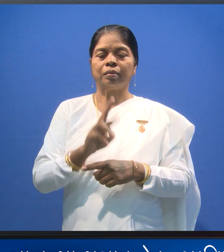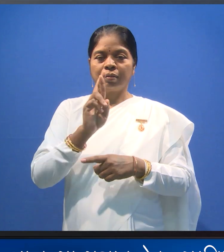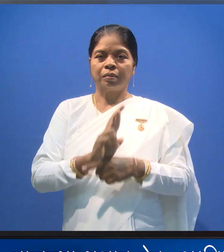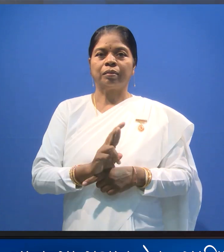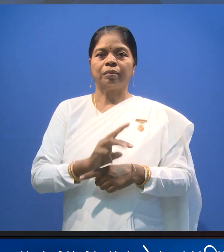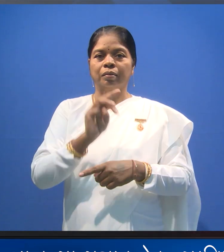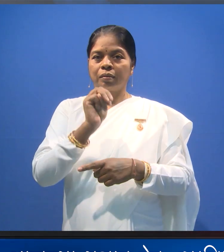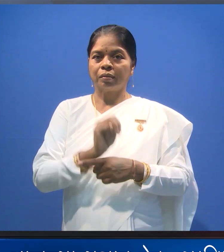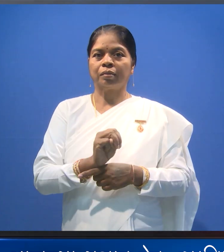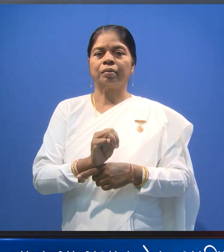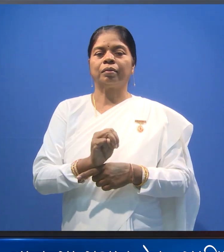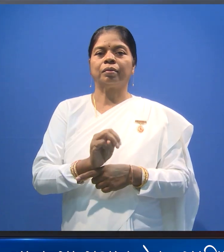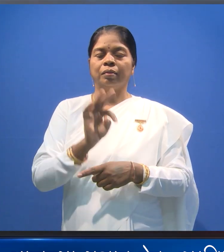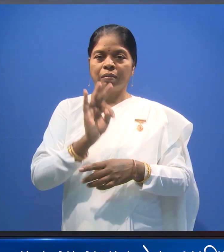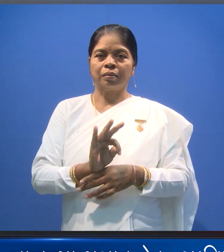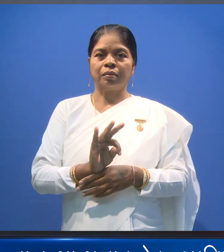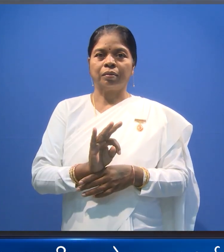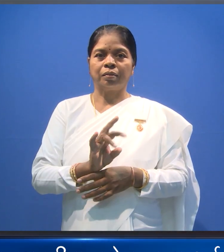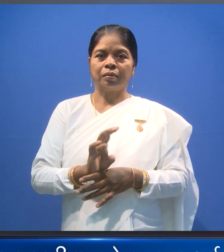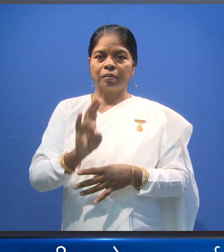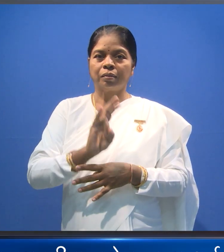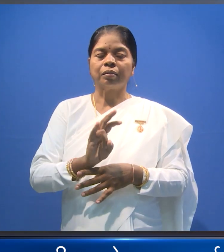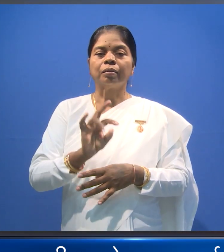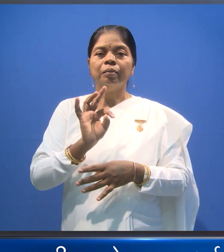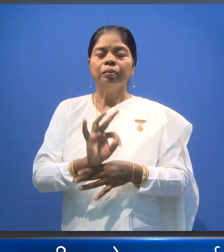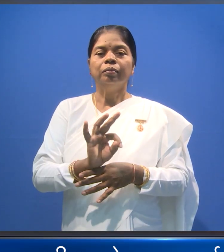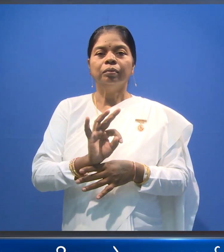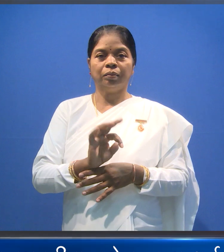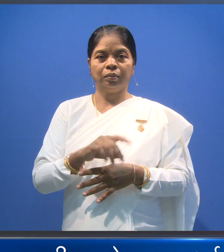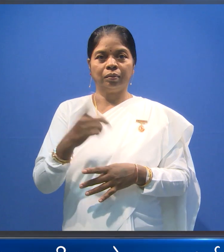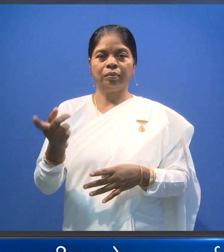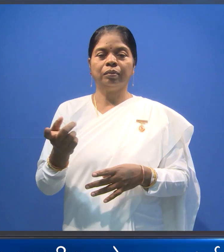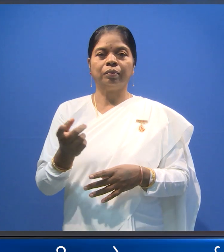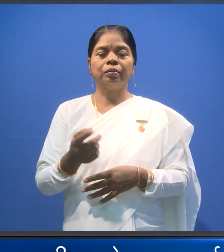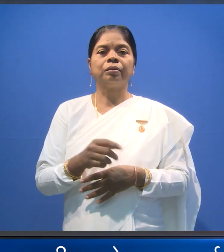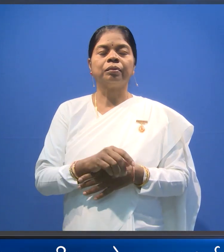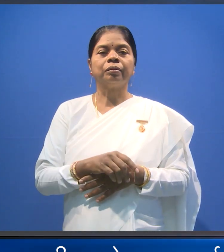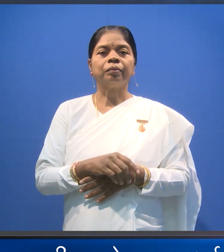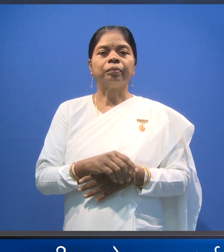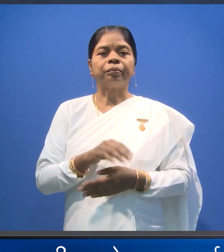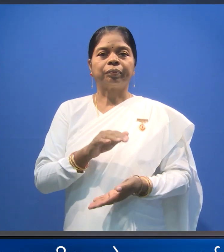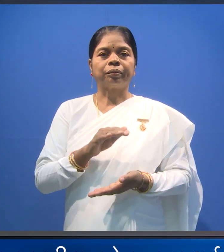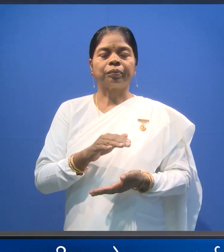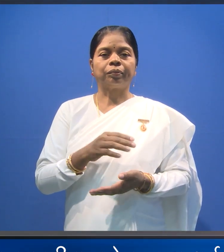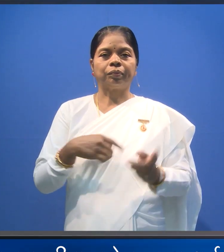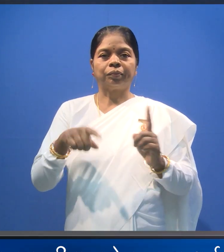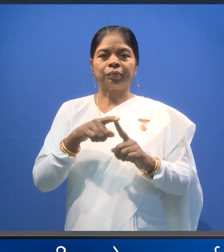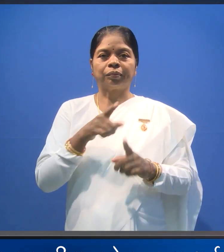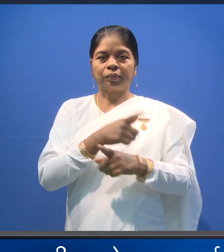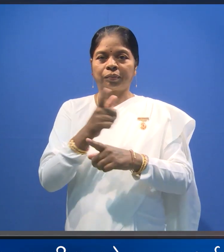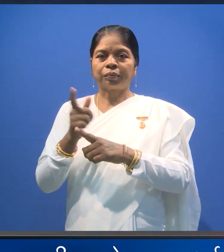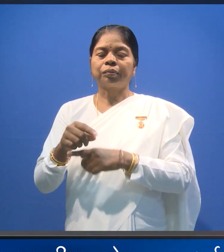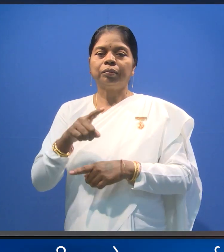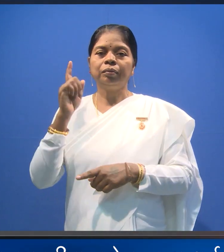रामायण, महाभारत, भागवत, श्रीमद भगवद्गीता तसेच अन्य धर्मग्रंथ विश्वप्रसिद्ध झाले